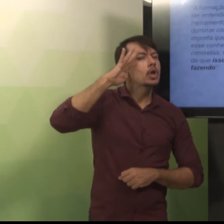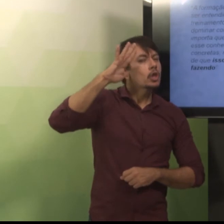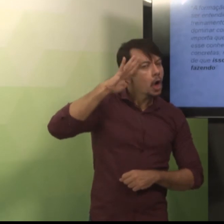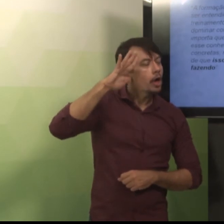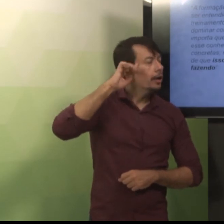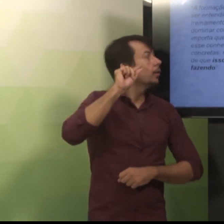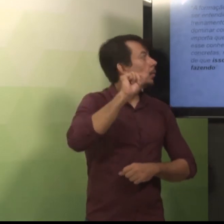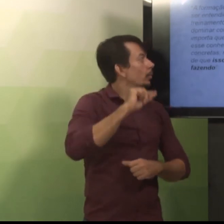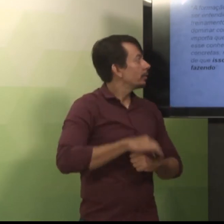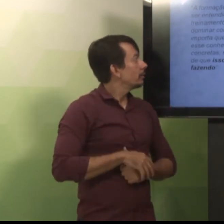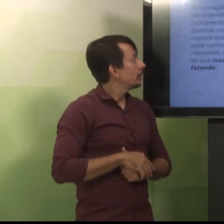conhecimentos, teorias.